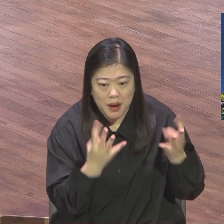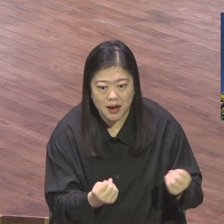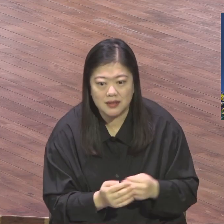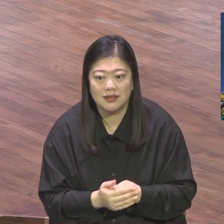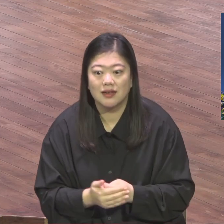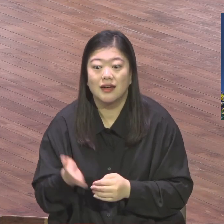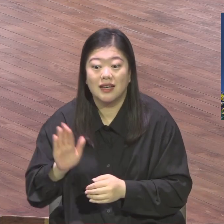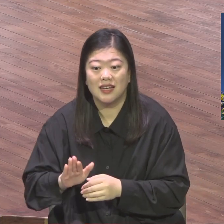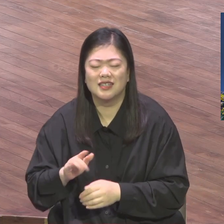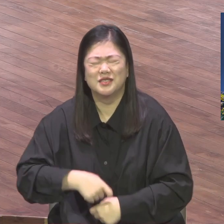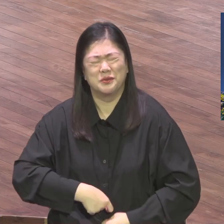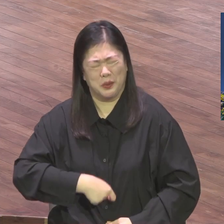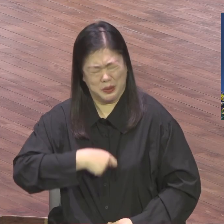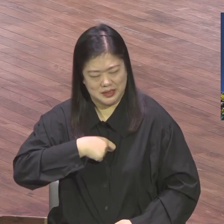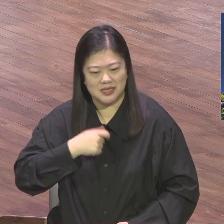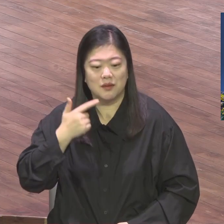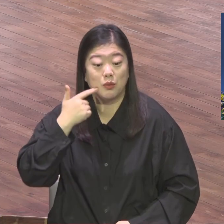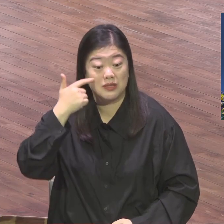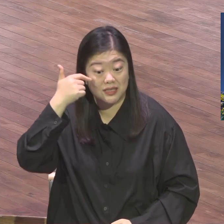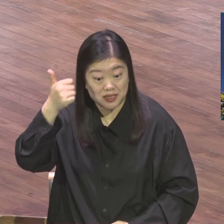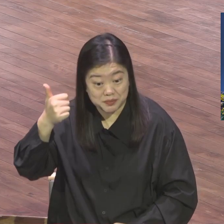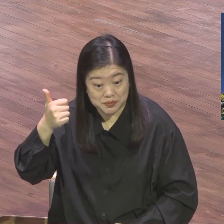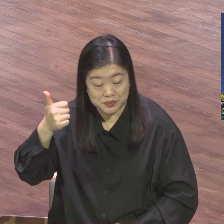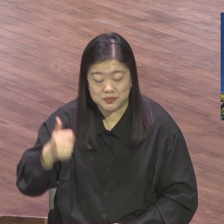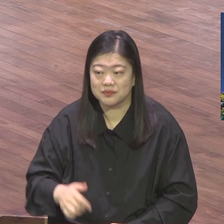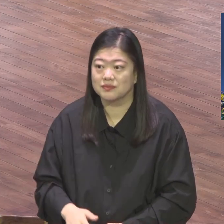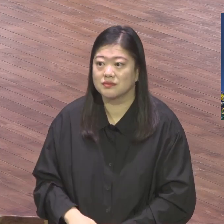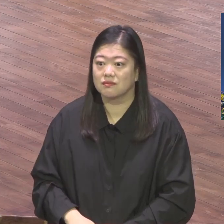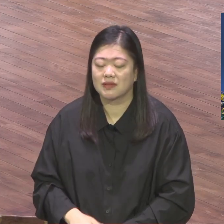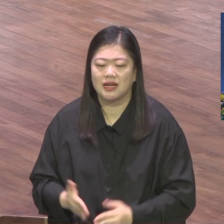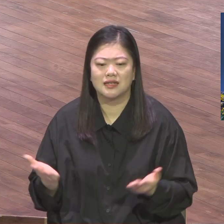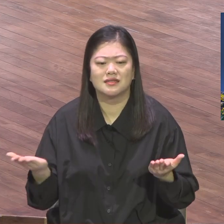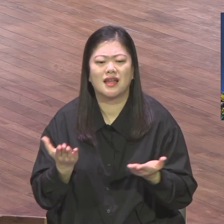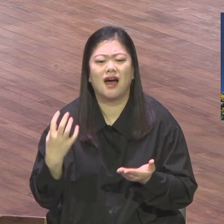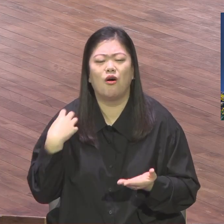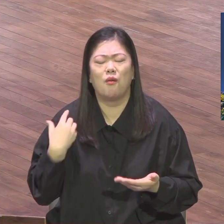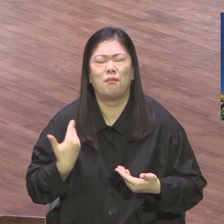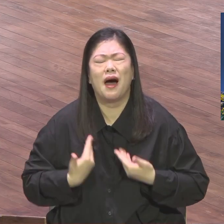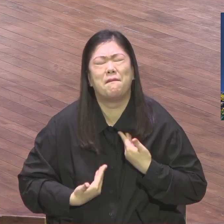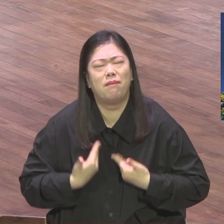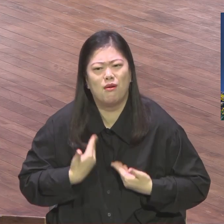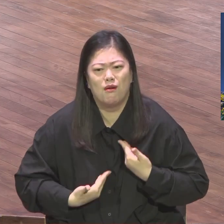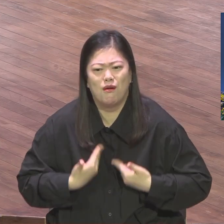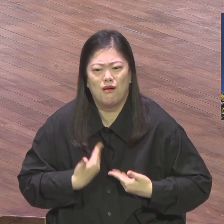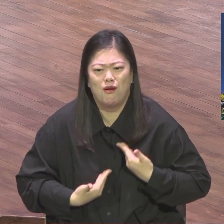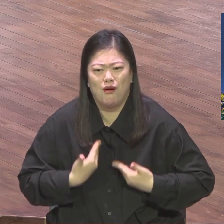강단 말씀에서 떨어지는 이 교회가 깔리는 이 교회 소식